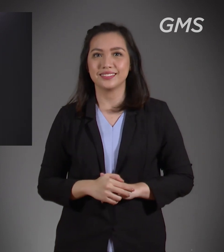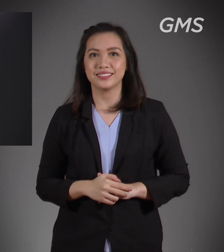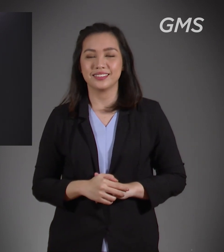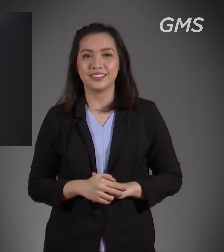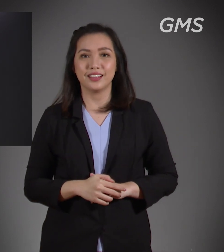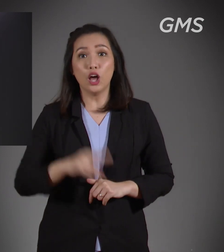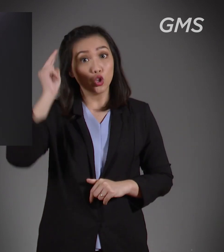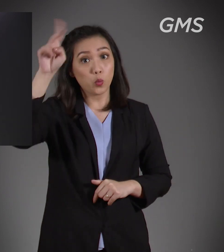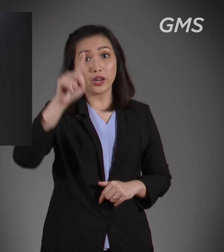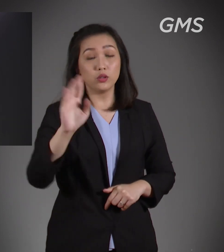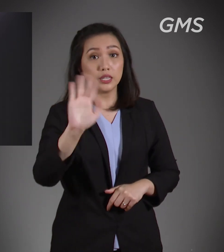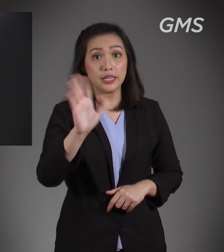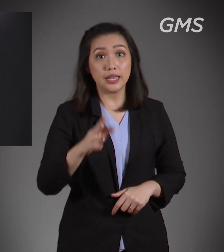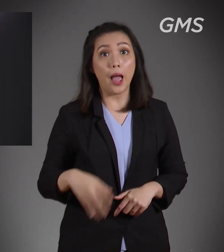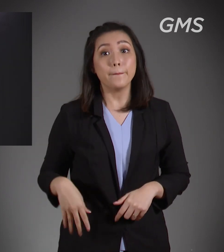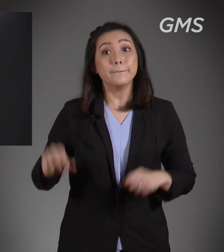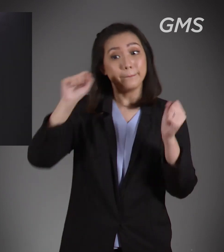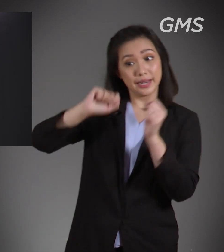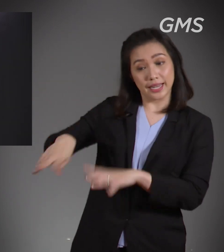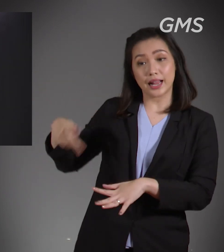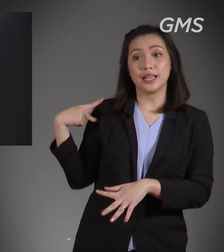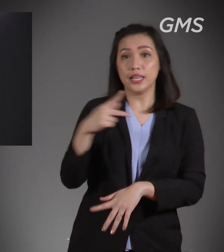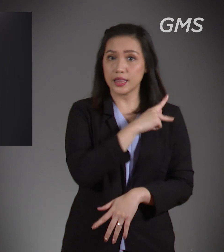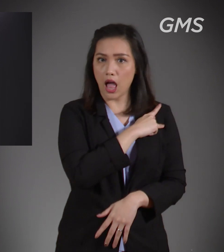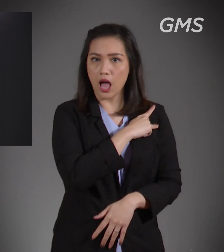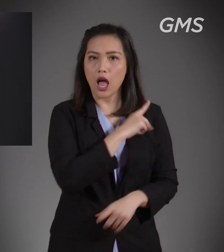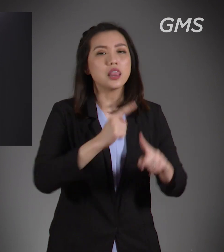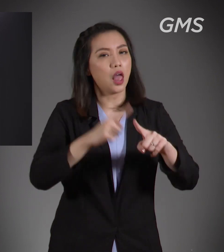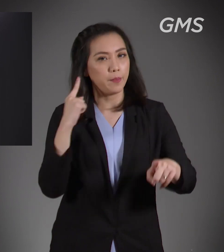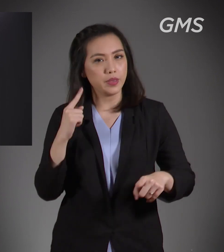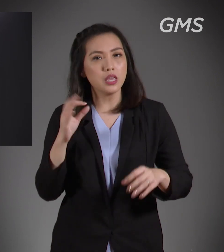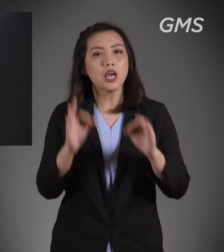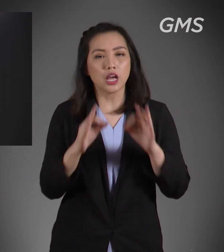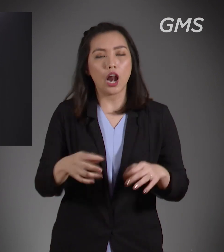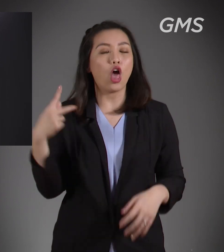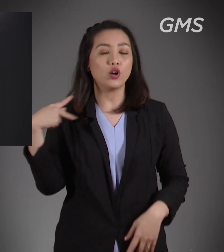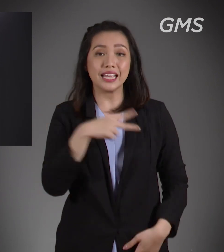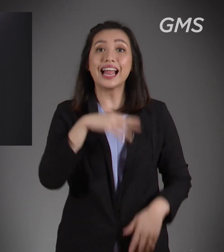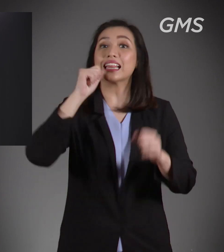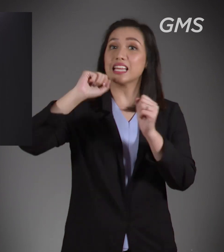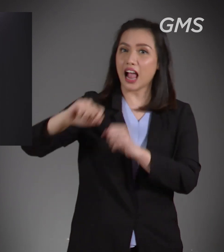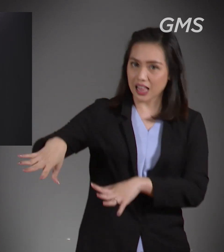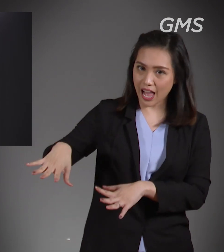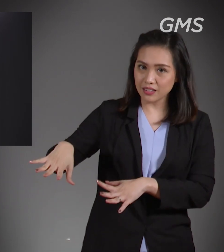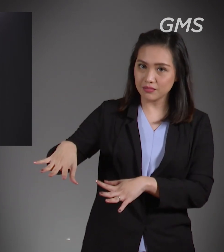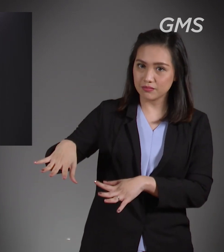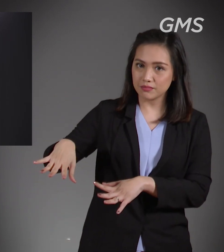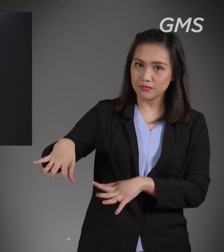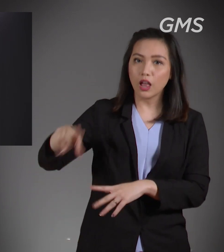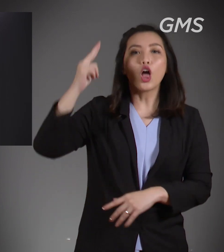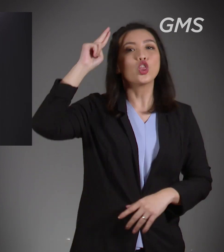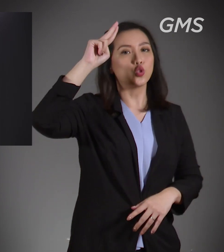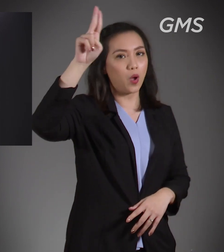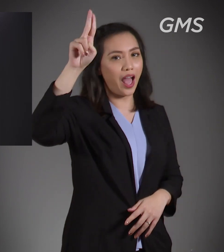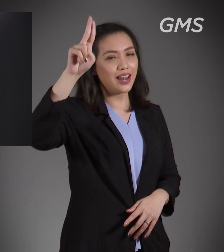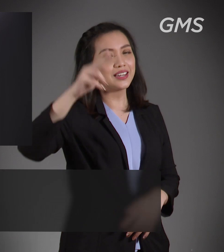Him. Makanya kalimat Tuhan melalui Nabi Semaya ini penuh dengan hikmat. Penuh dengan pengenalan akan Allah. Kita bisa tangkap